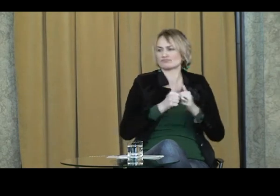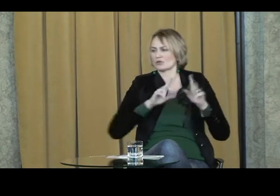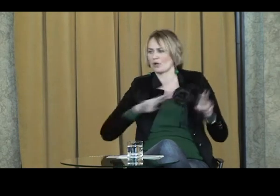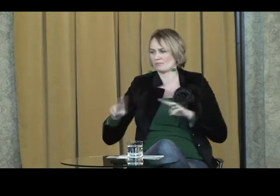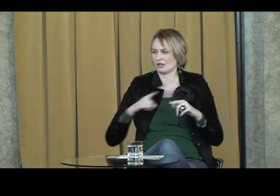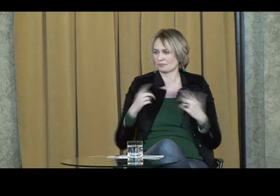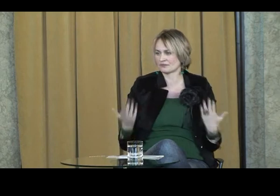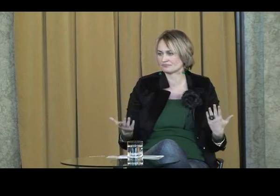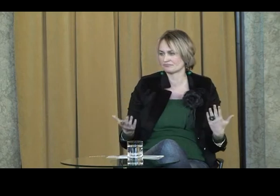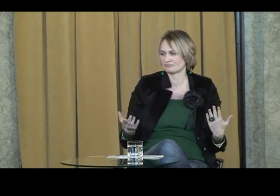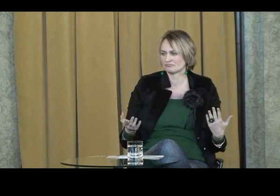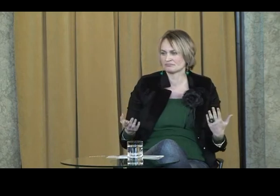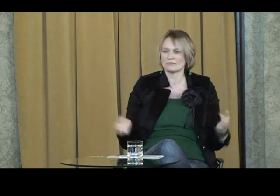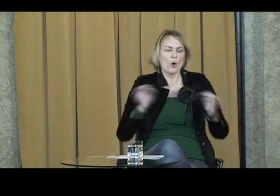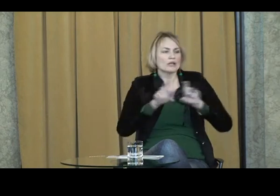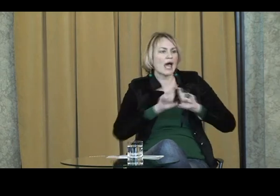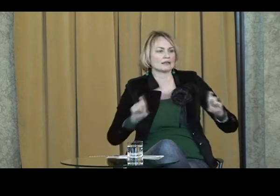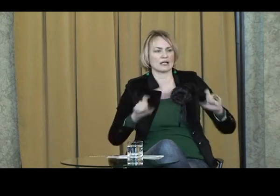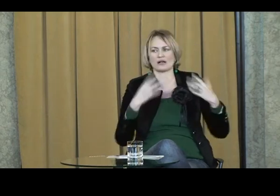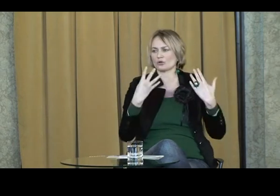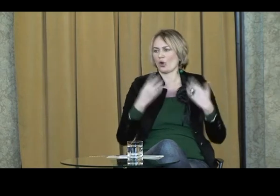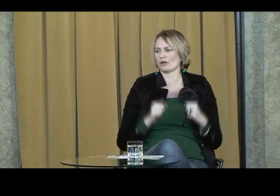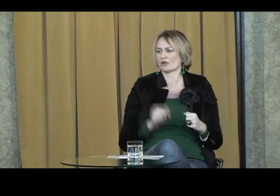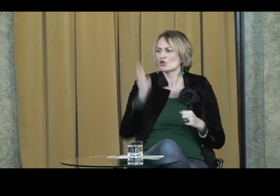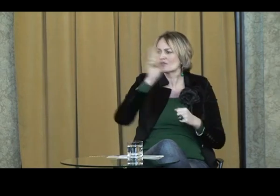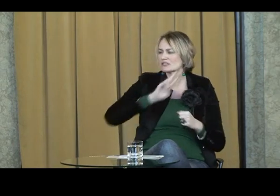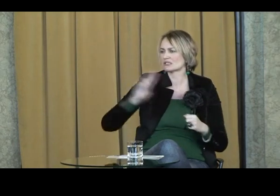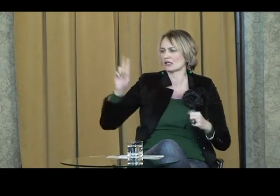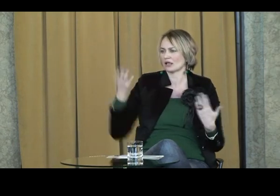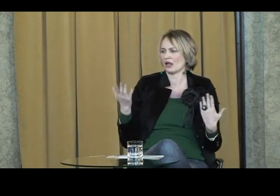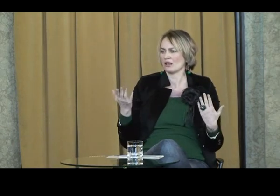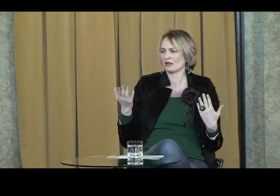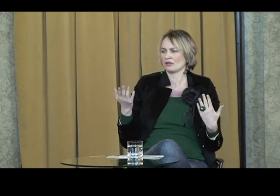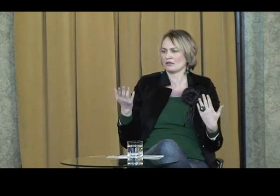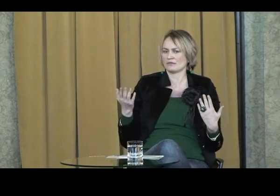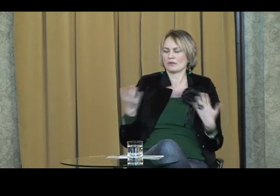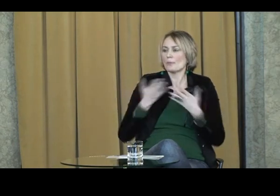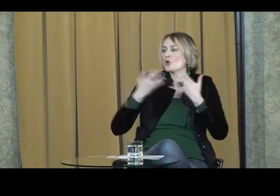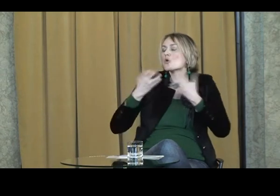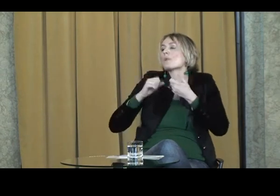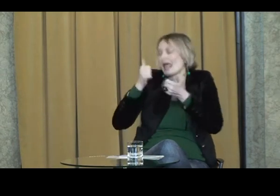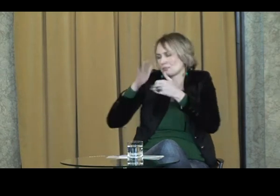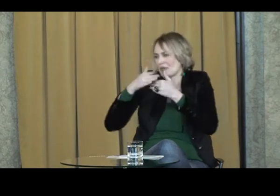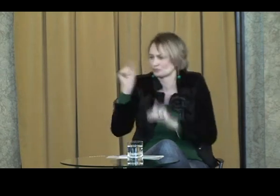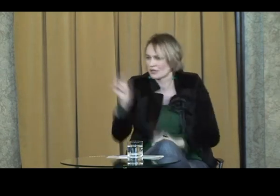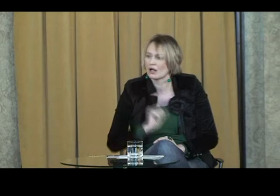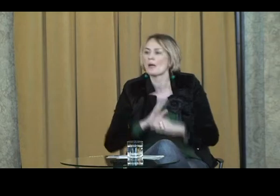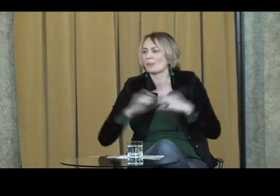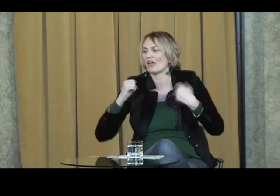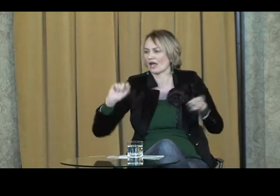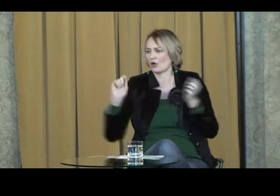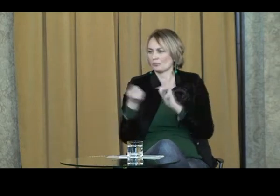es, unabhängige Lebensführung zu haben. Oder Artikel 9, an den Universitäten Zugang zu haben.